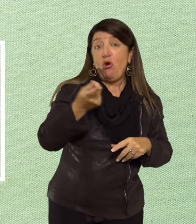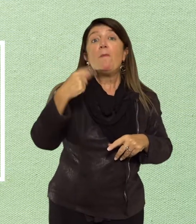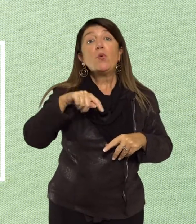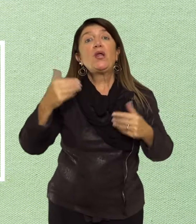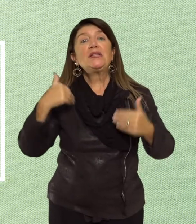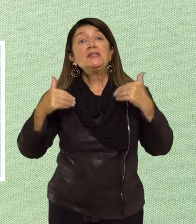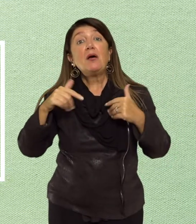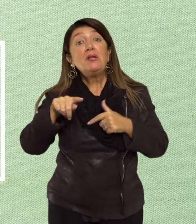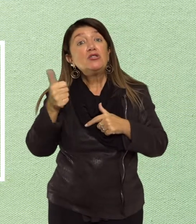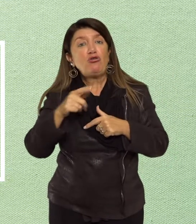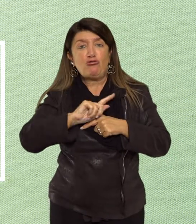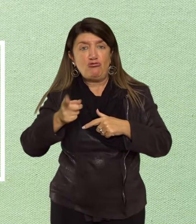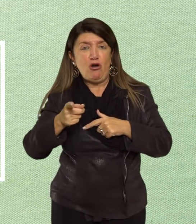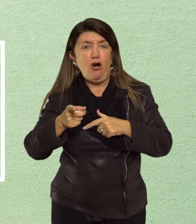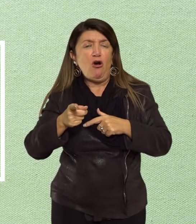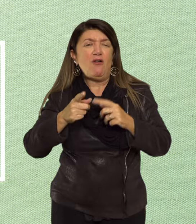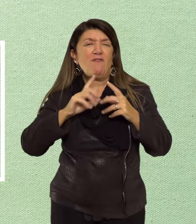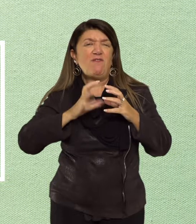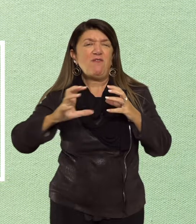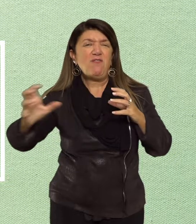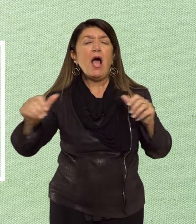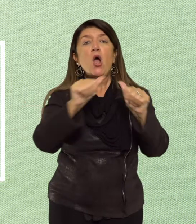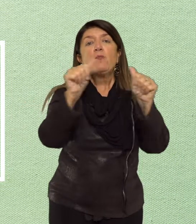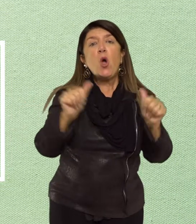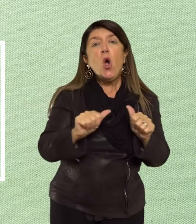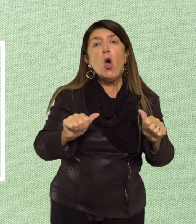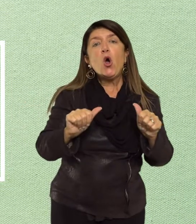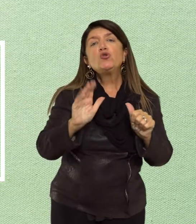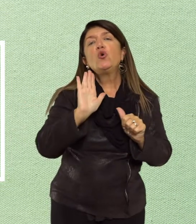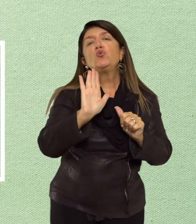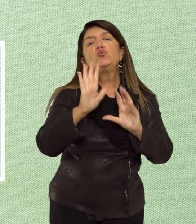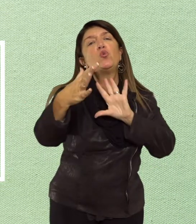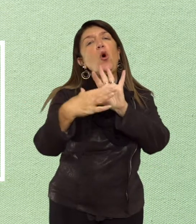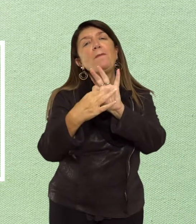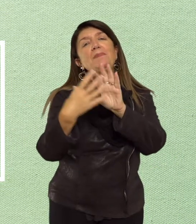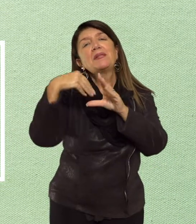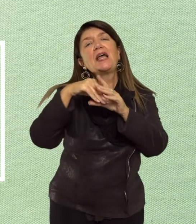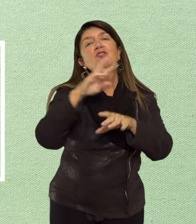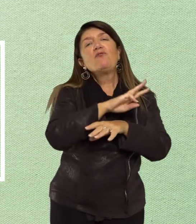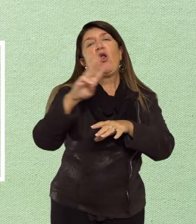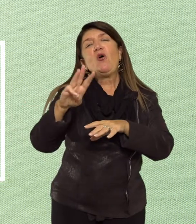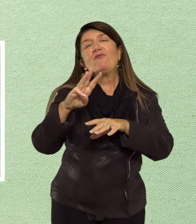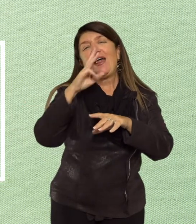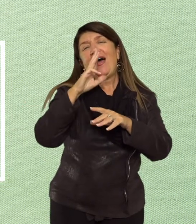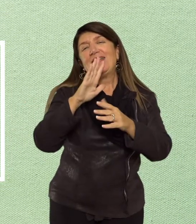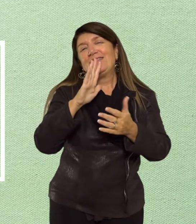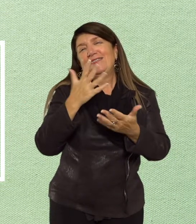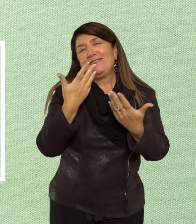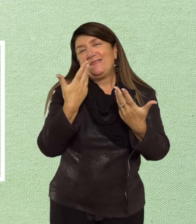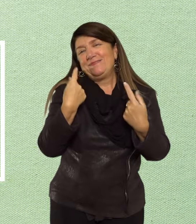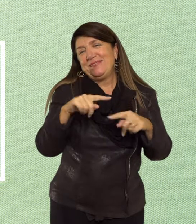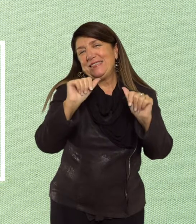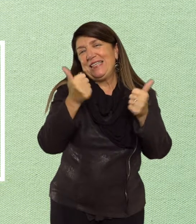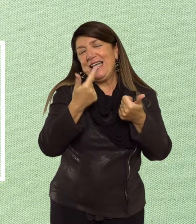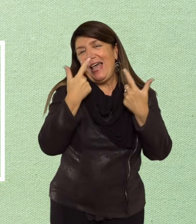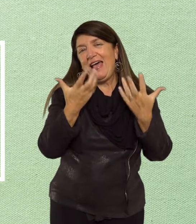con i modi e i metodi che competono a Volonbrite, quindi nel modo più informale e accattivante possibile. Oggi partiamo con la prima